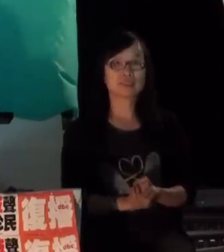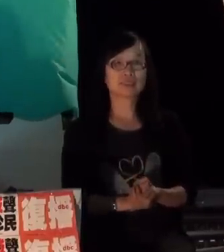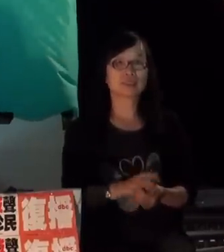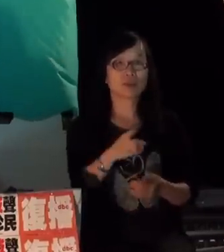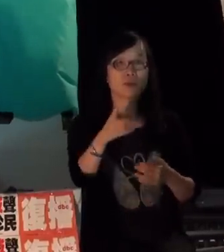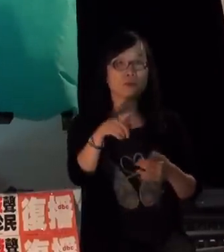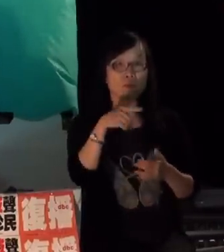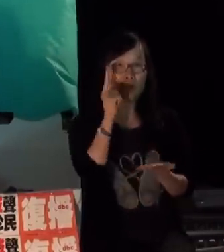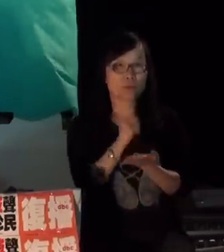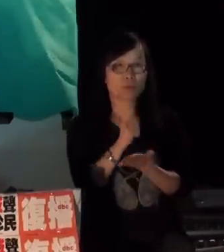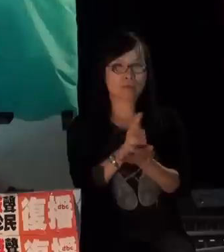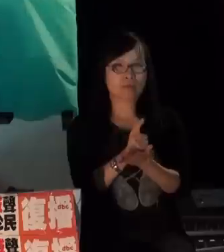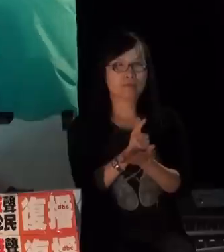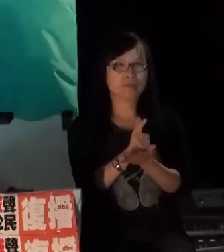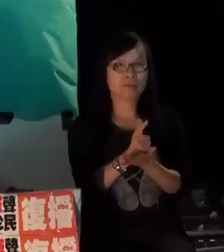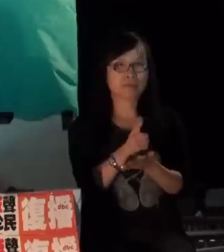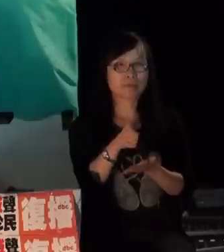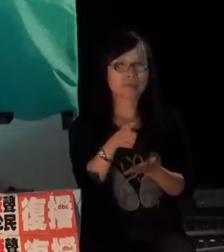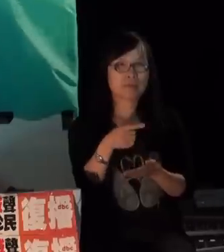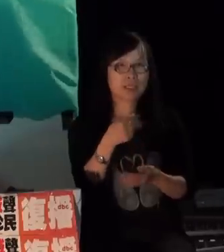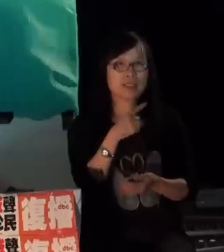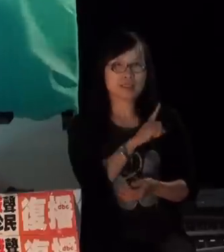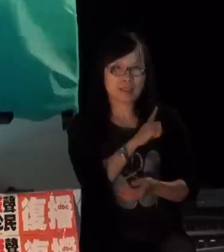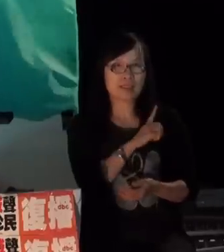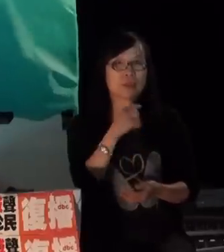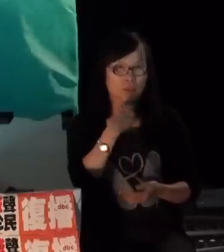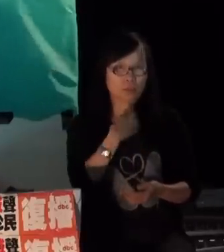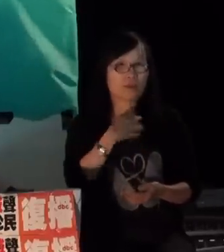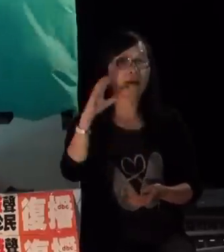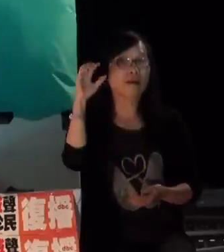凡事最重要就係自己認為啱嘅嘢，